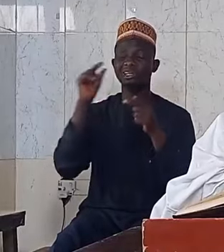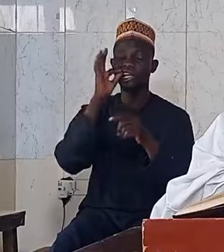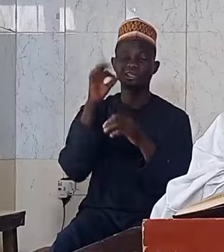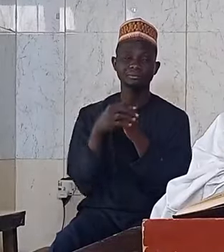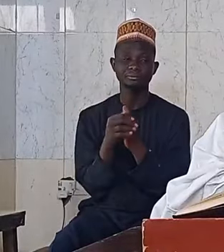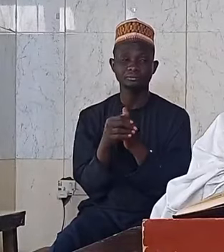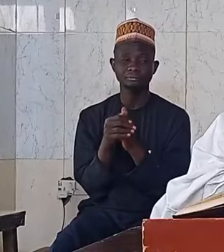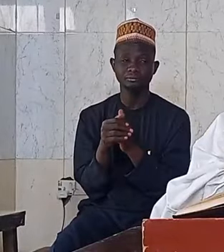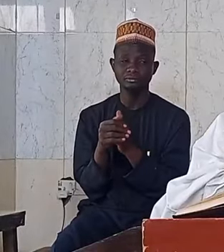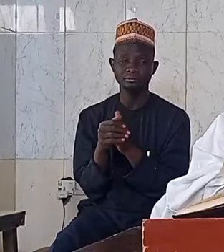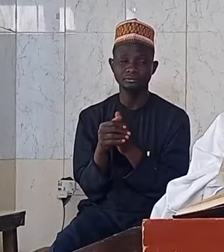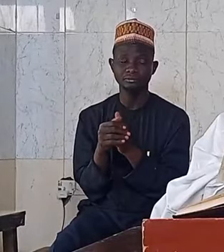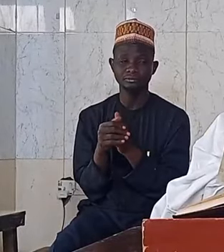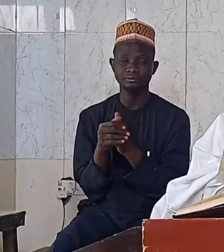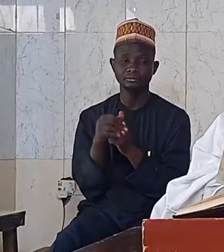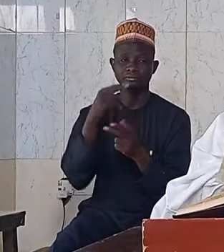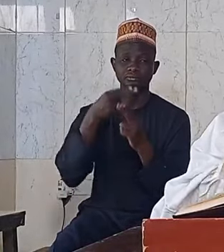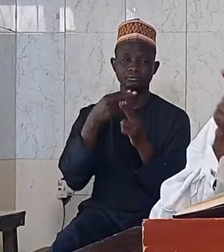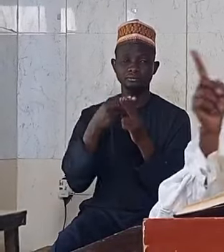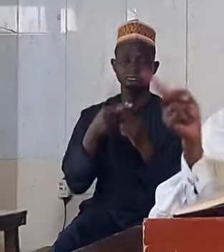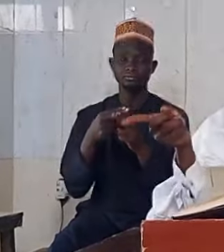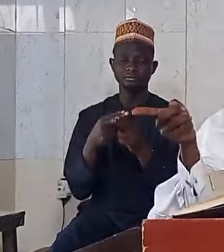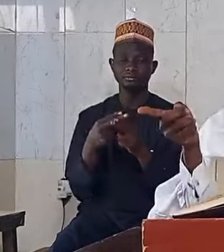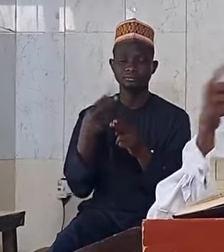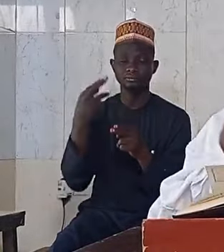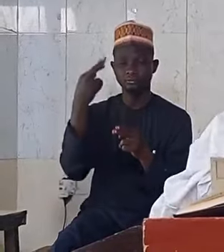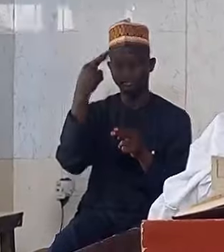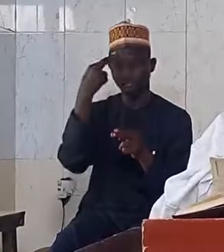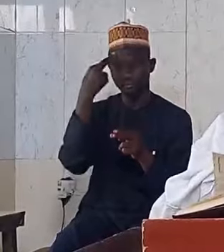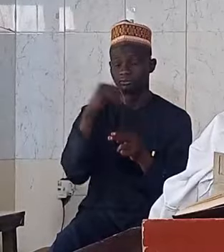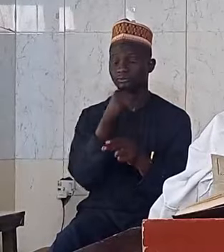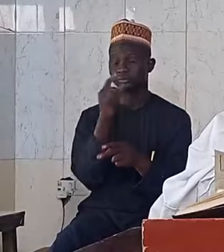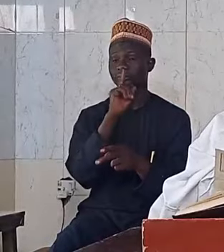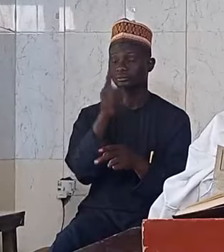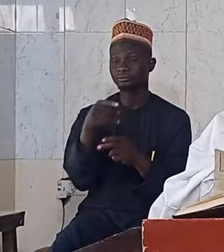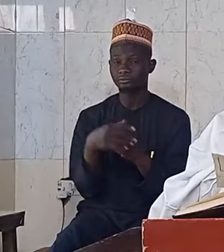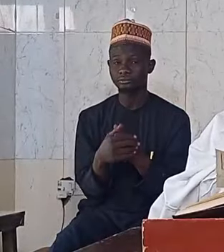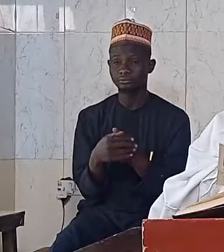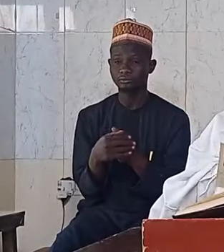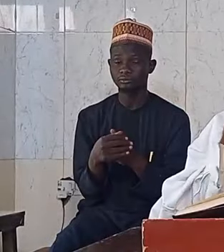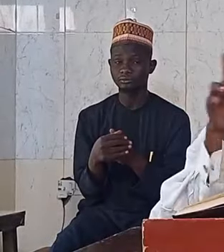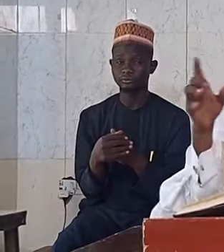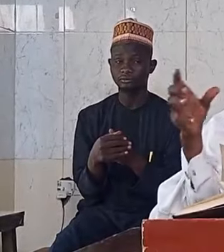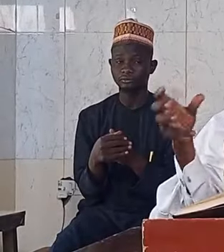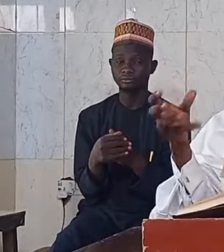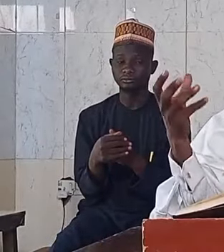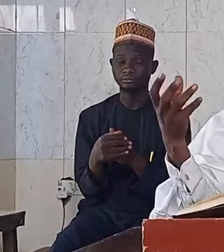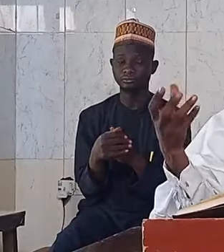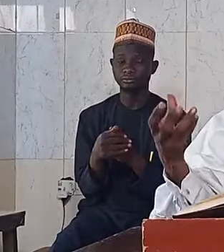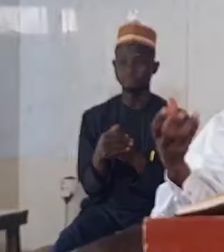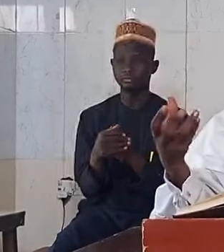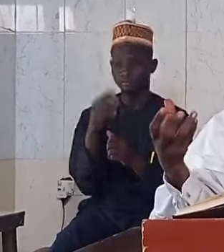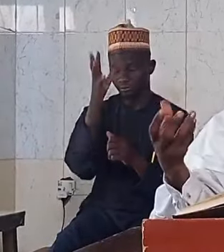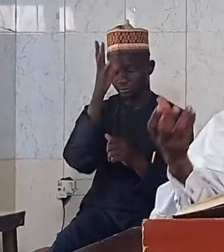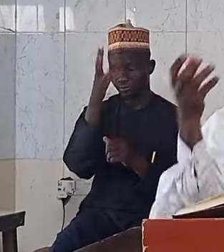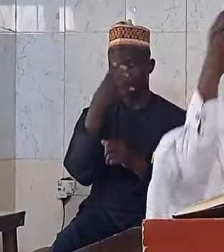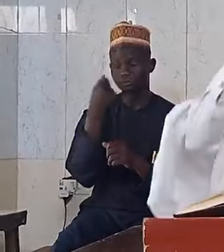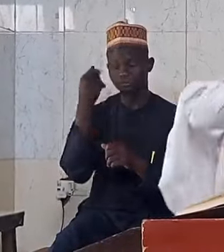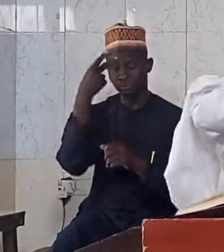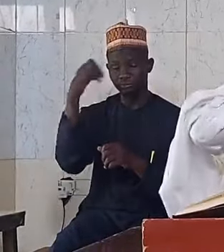تولن شيني مني نأتي sababi ba haƙiƙi ba na wuce ga Zaidu mai